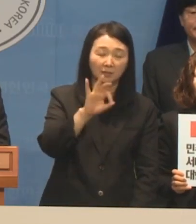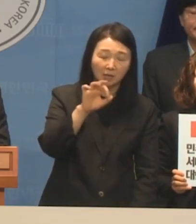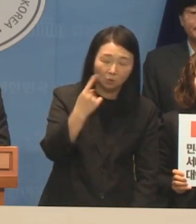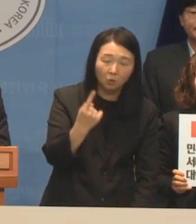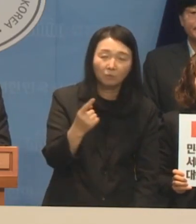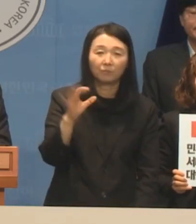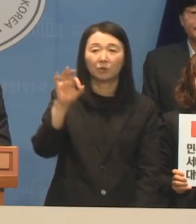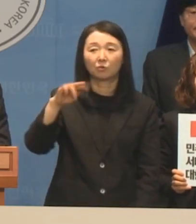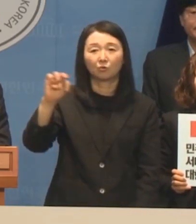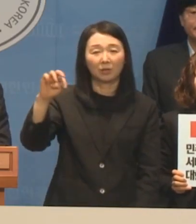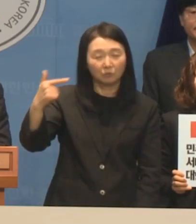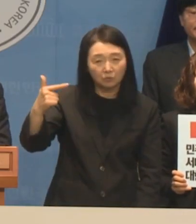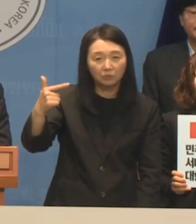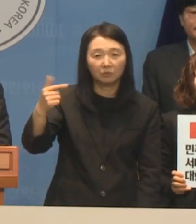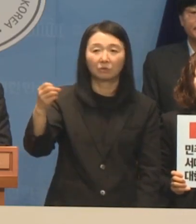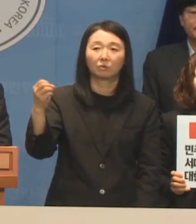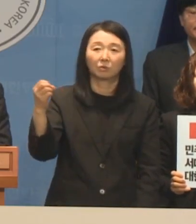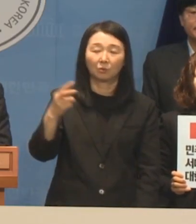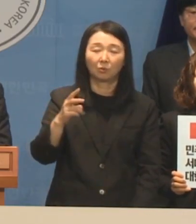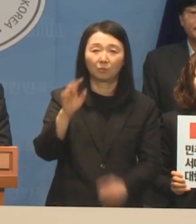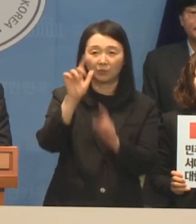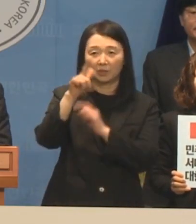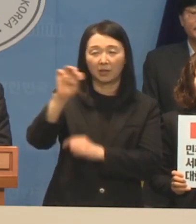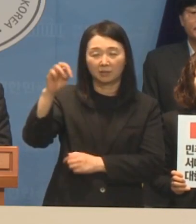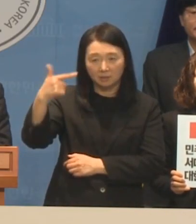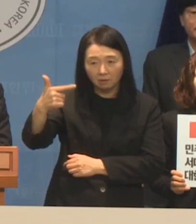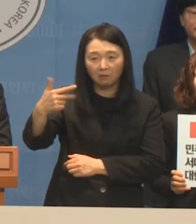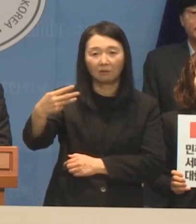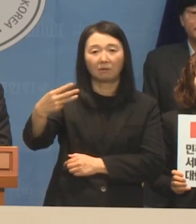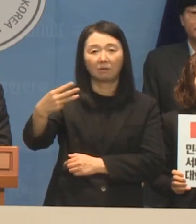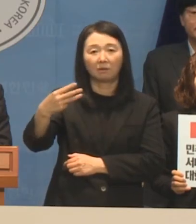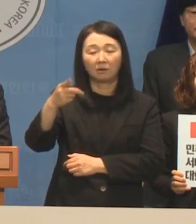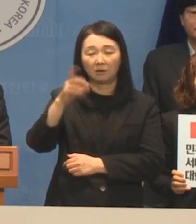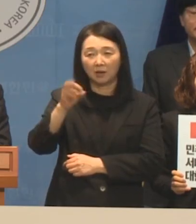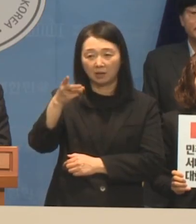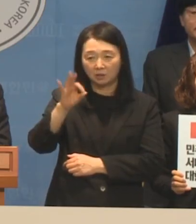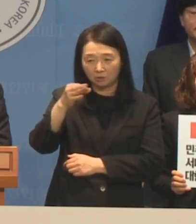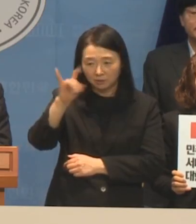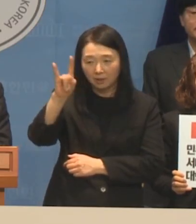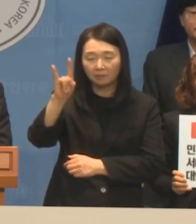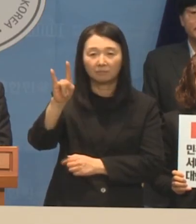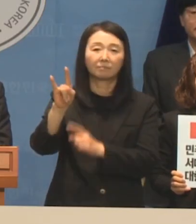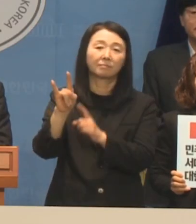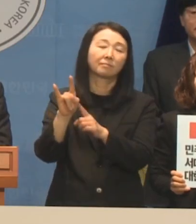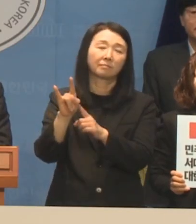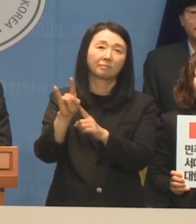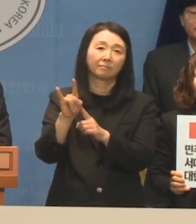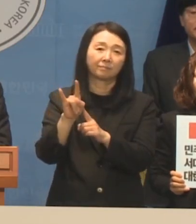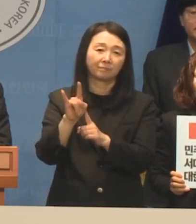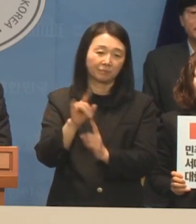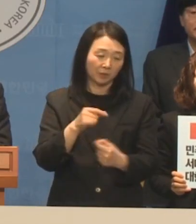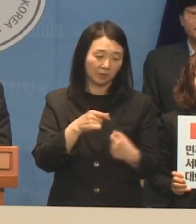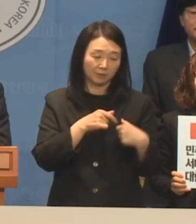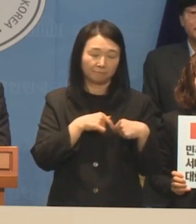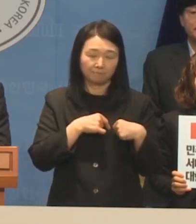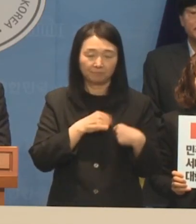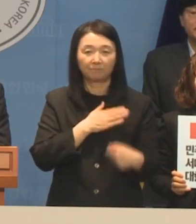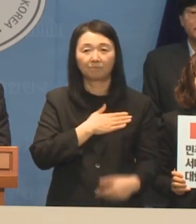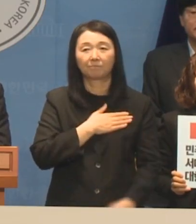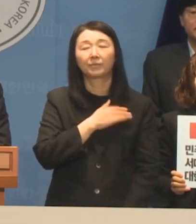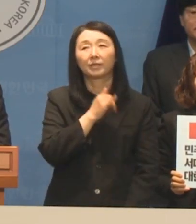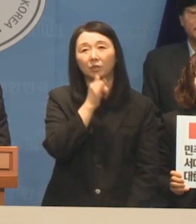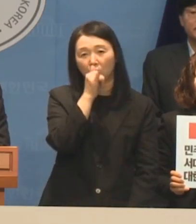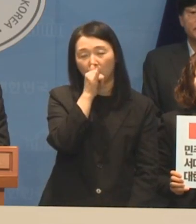유관순 열사님, 그리고 이한열 열사, 강경대 열사의 배지가 다 가슴 쪽에